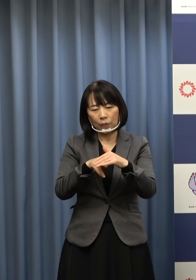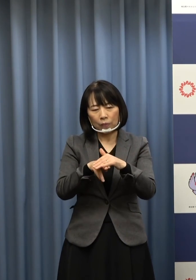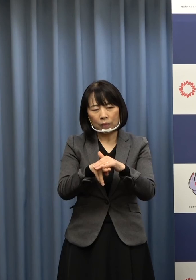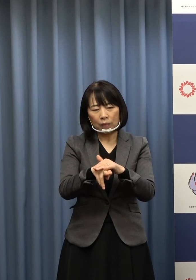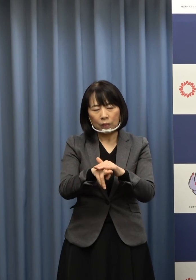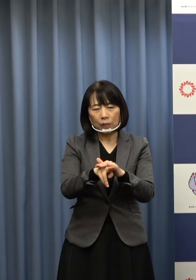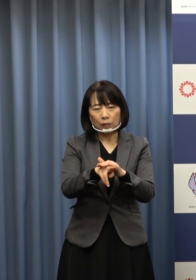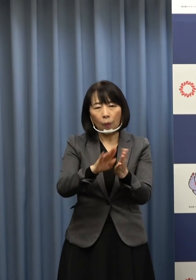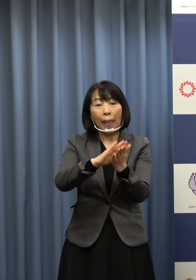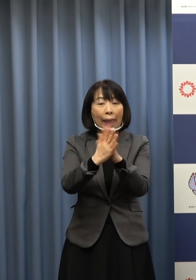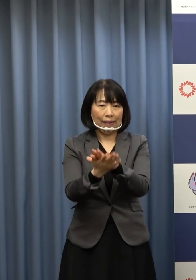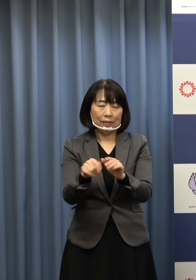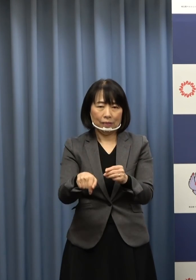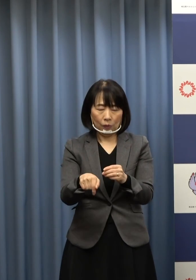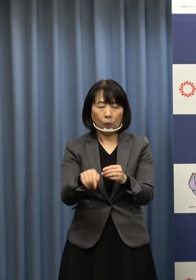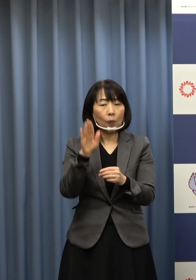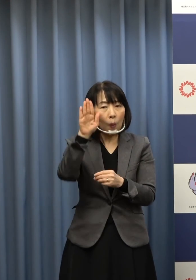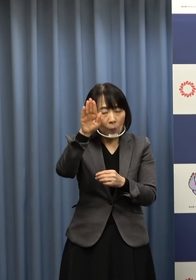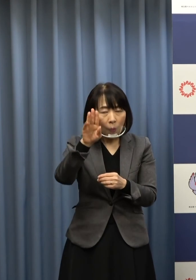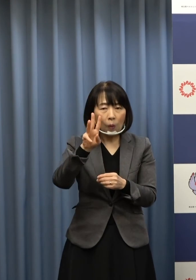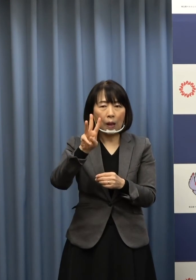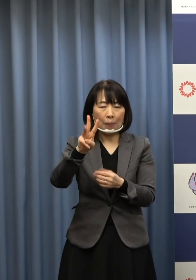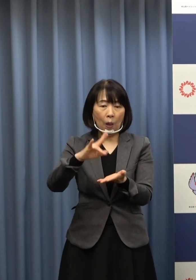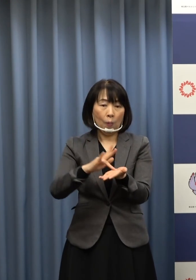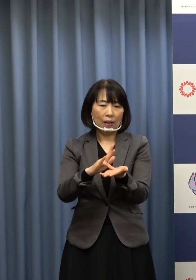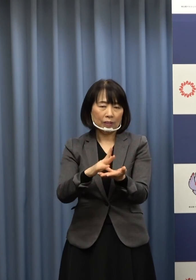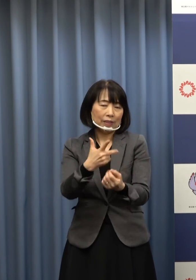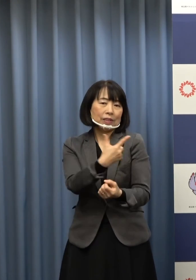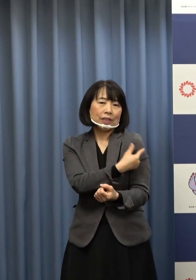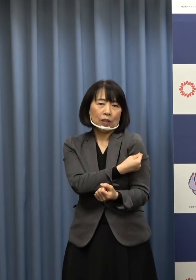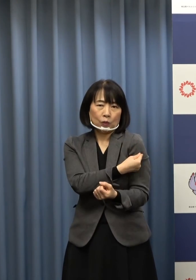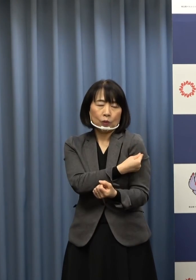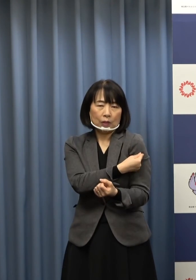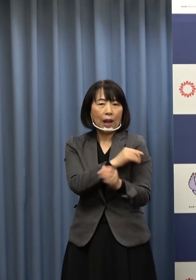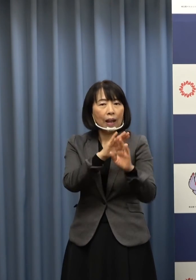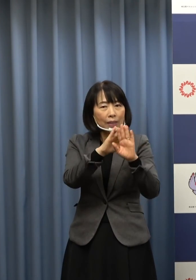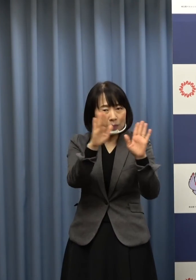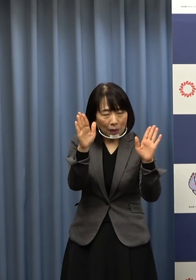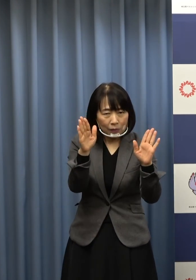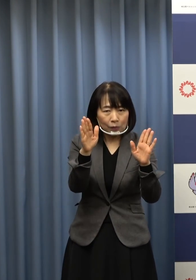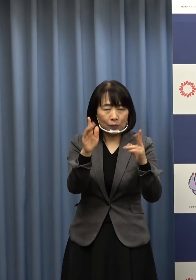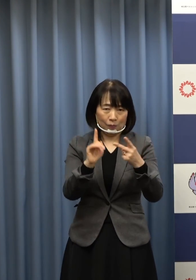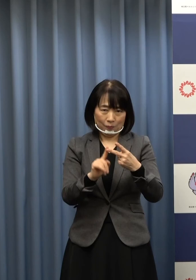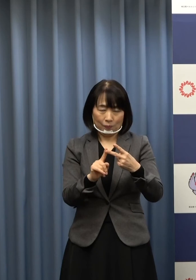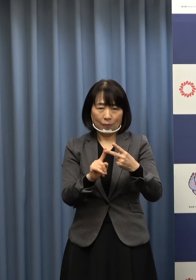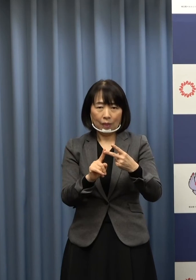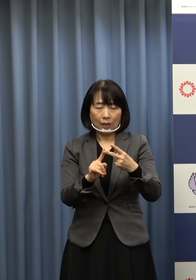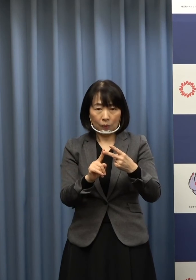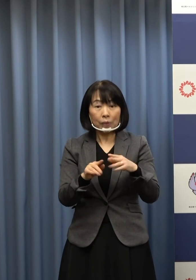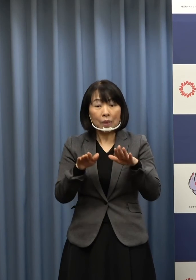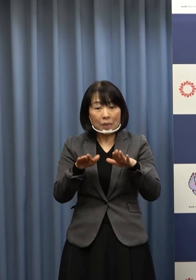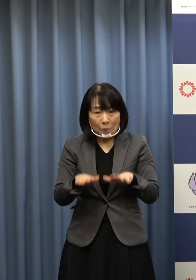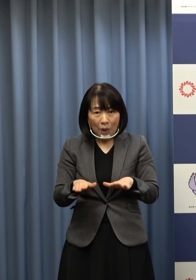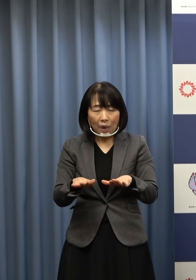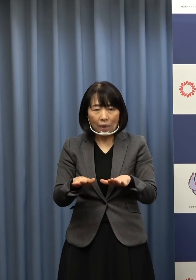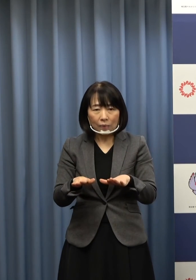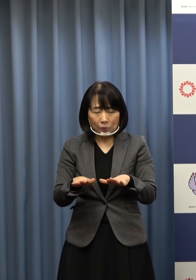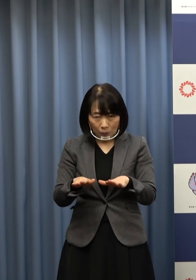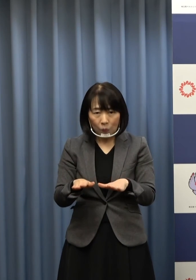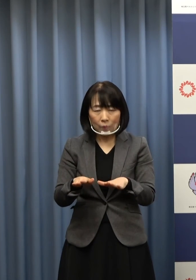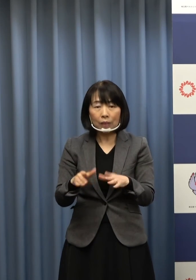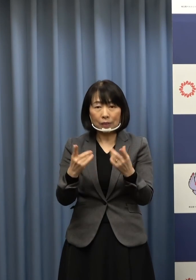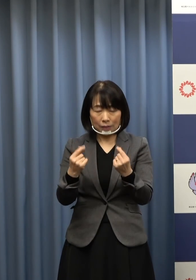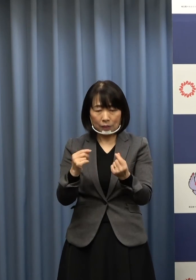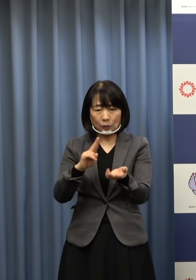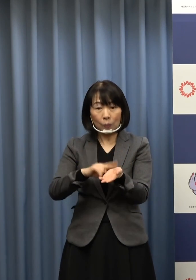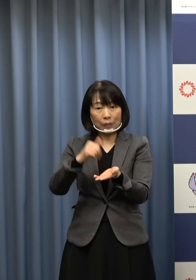はこれからワクチンの接種が行われるということで、その時に今の医療体制と同じ体制が取れるかどうかって分かりません